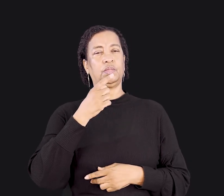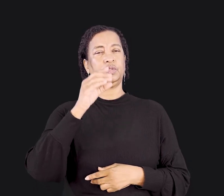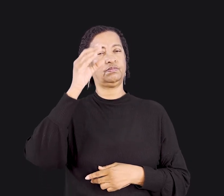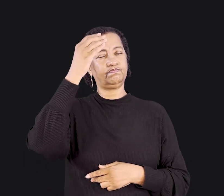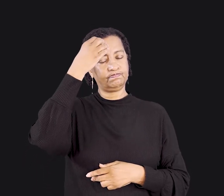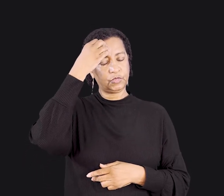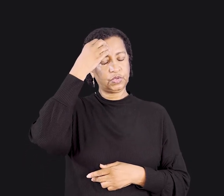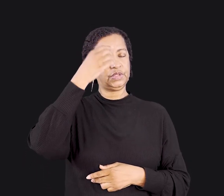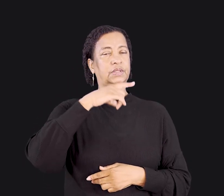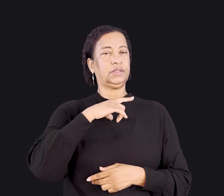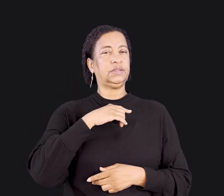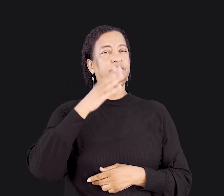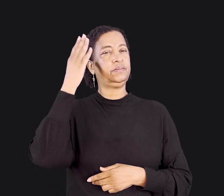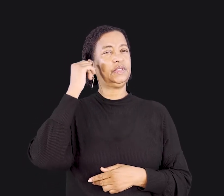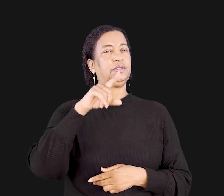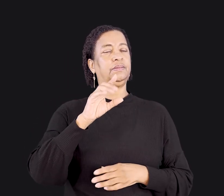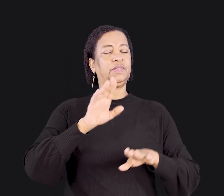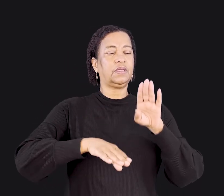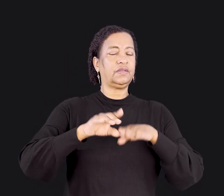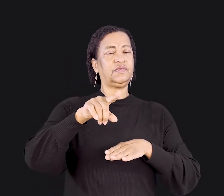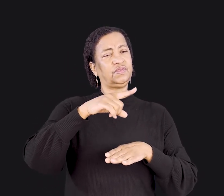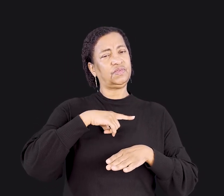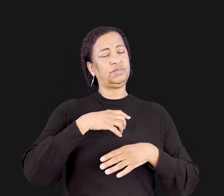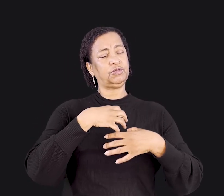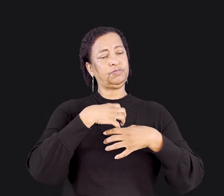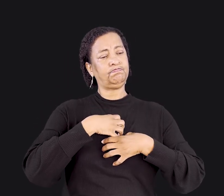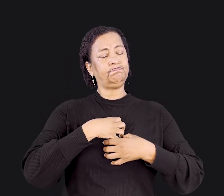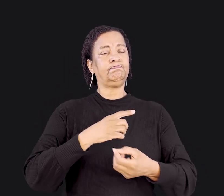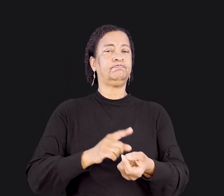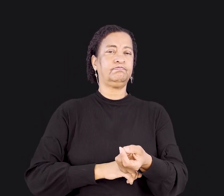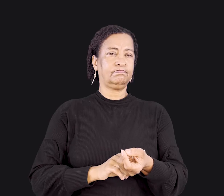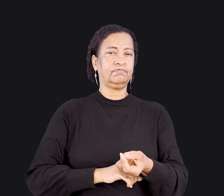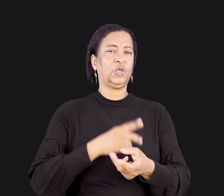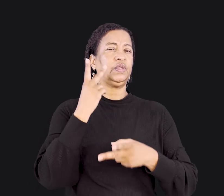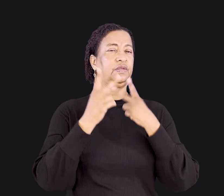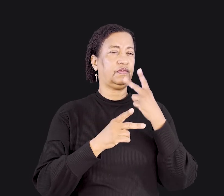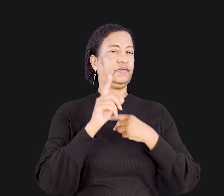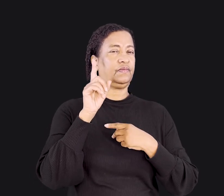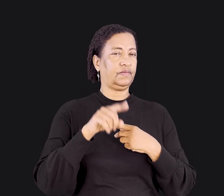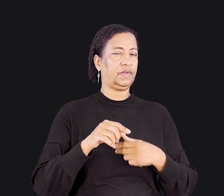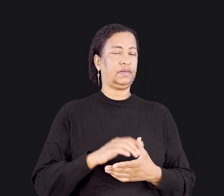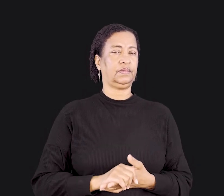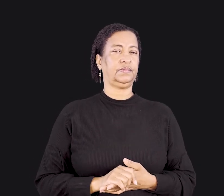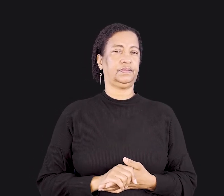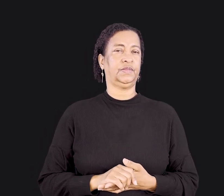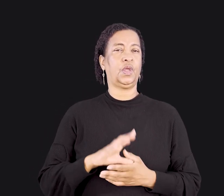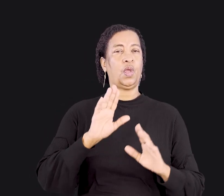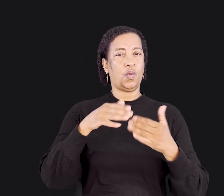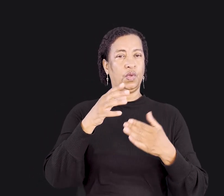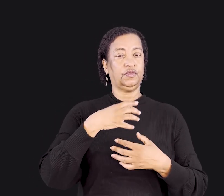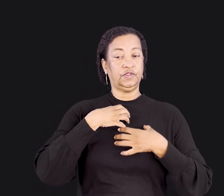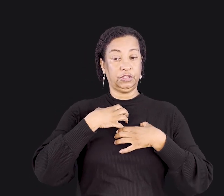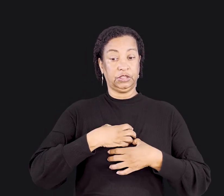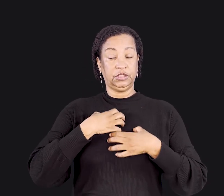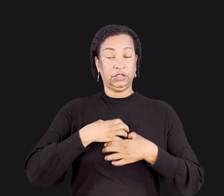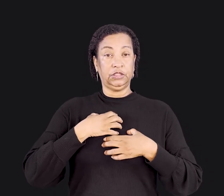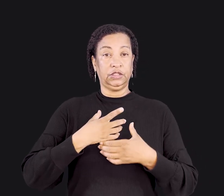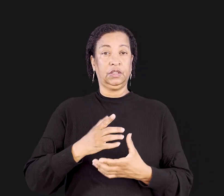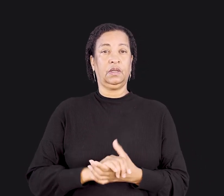consciente para saber que de vez em quando você vai ficar com raiva, né? O que ele quis dizer foi: ei, quando você ficar irado,